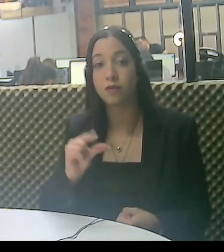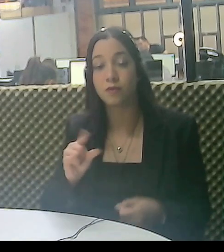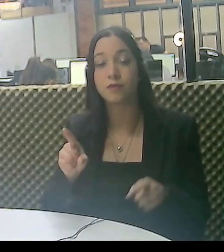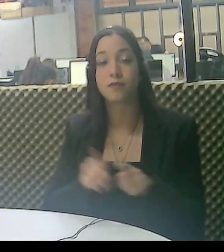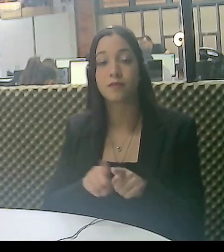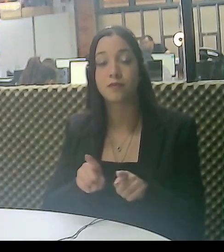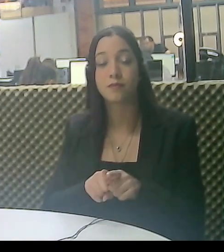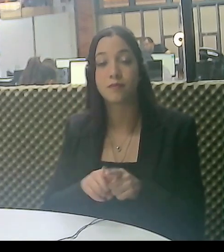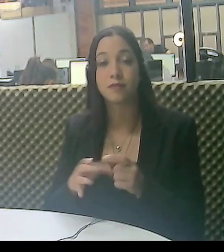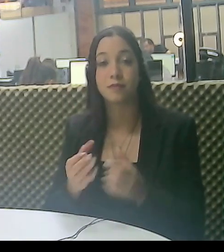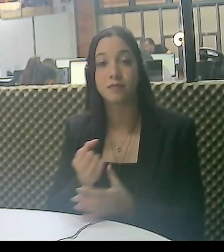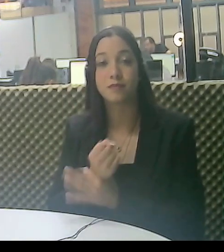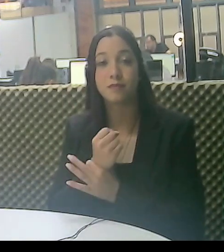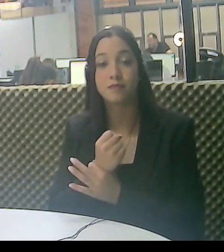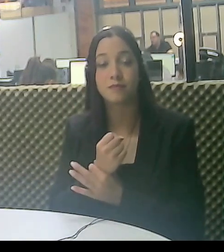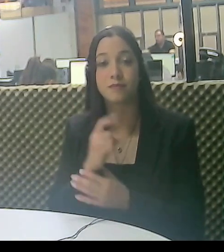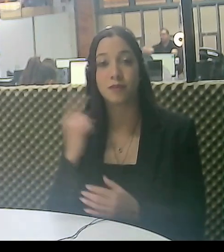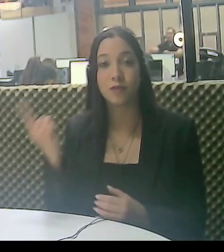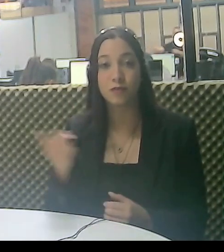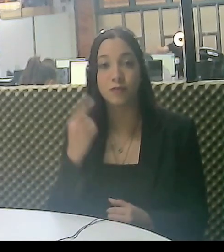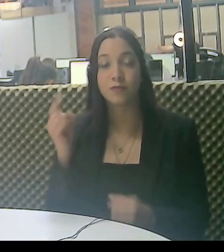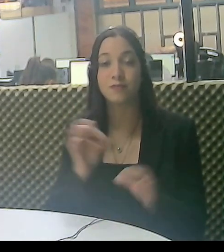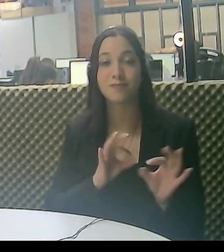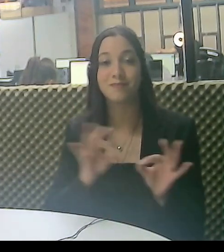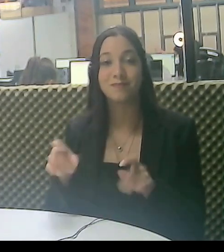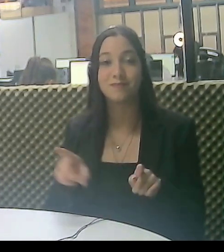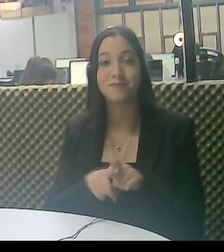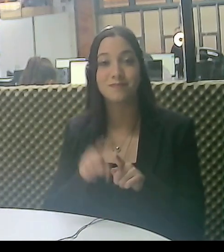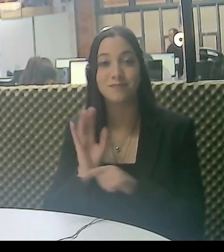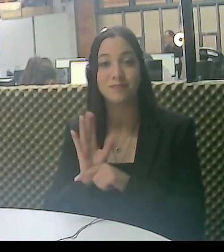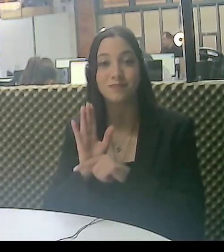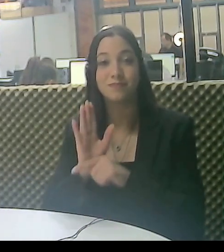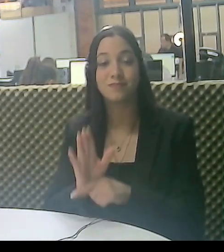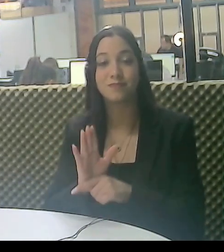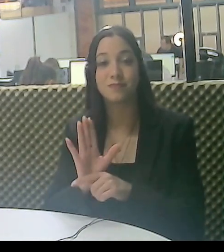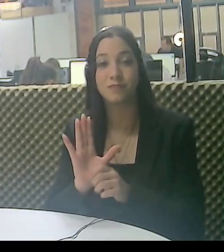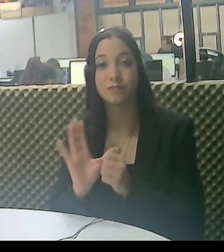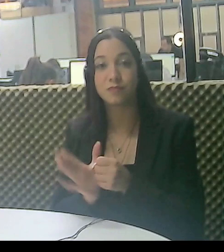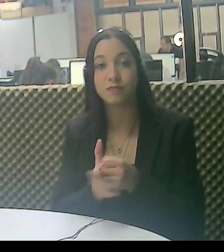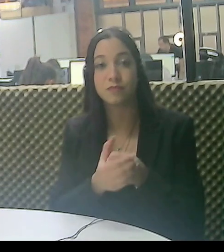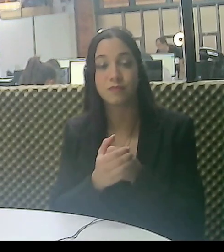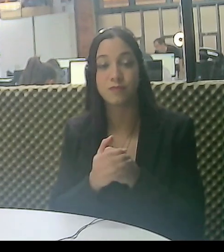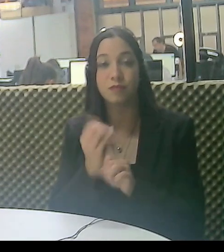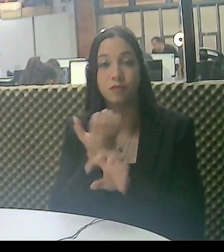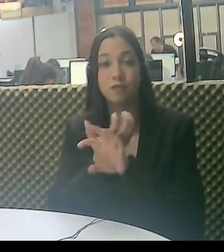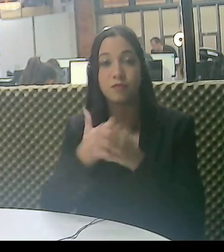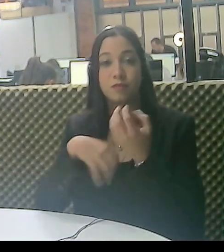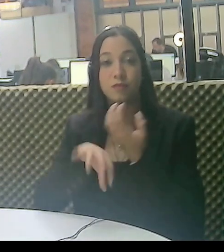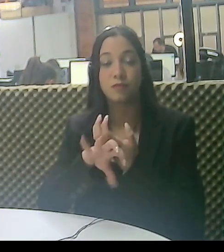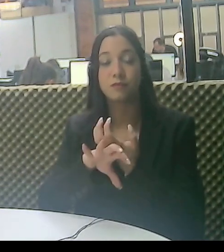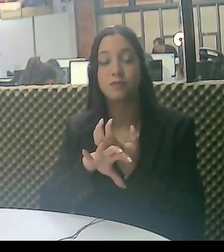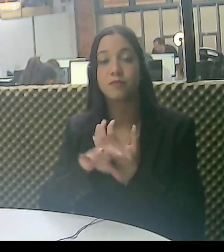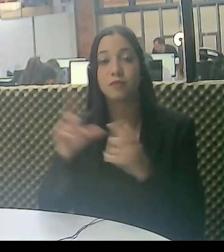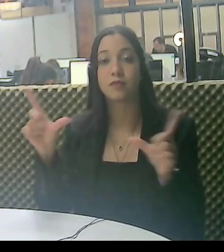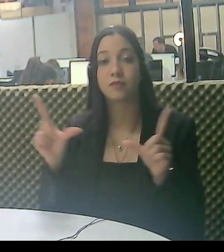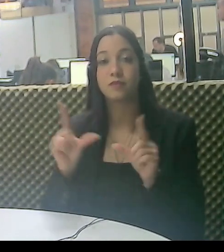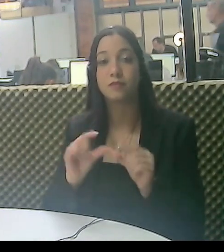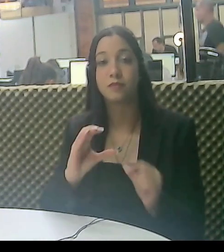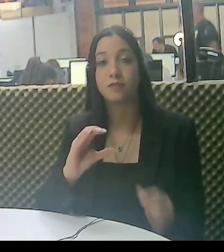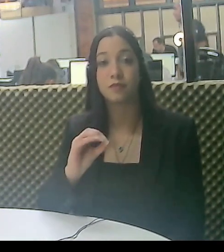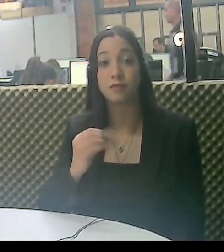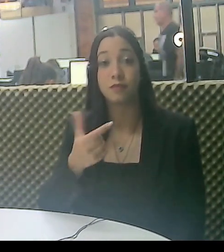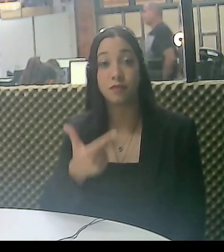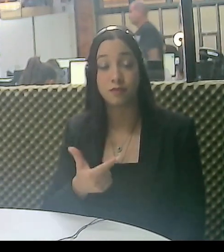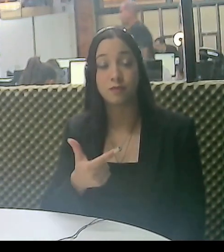mais segurança para todos. O projeto também contribui com a preservação do meio ambiente, reduzindo a emissão de gases